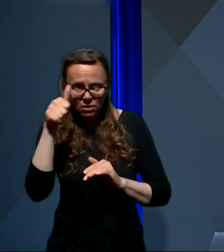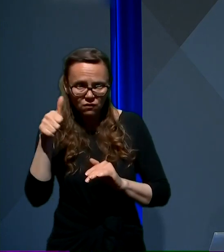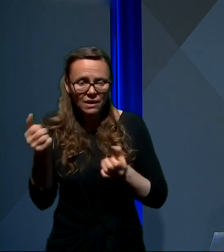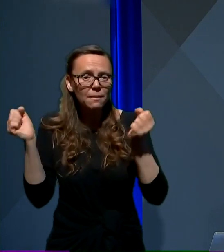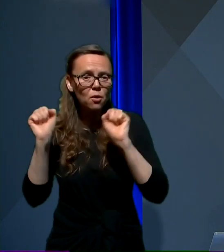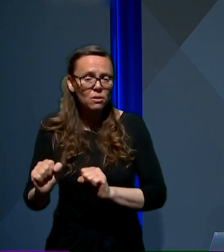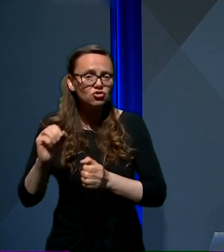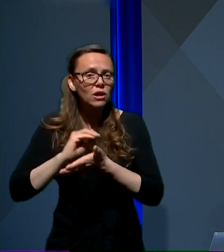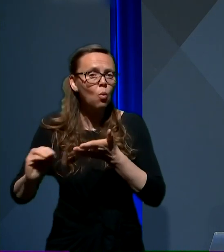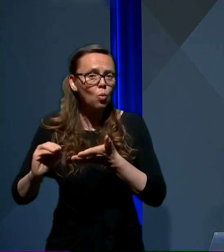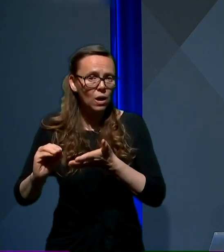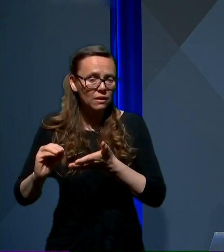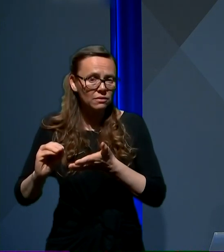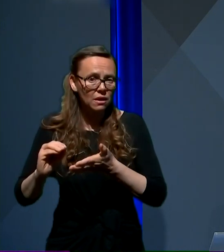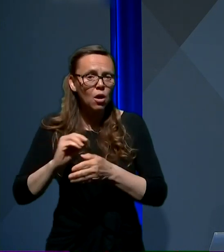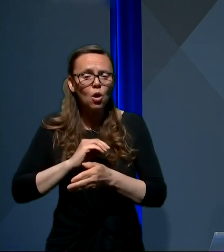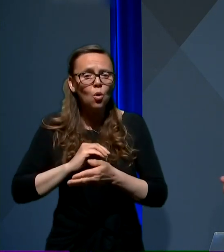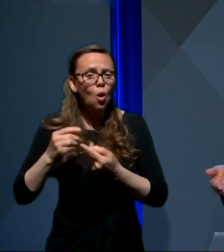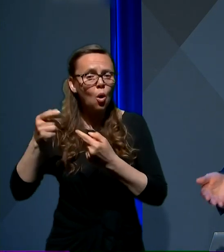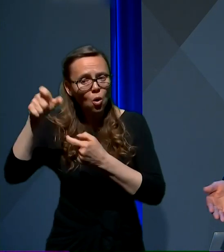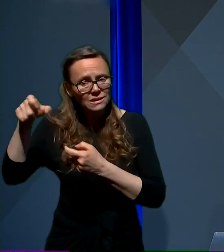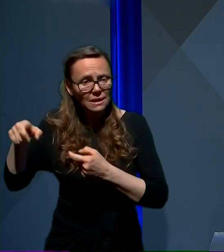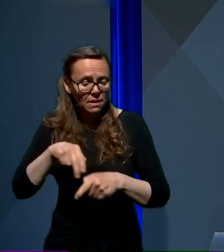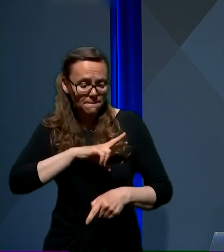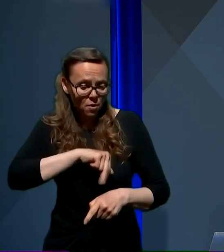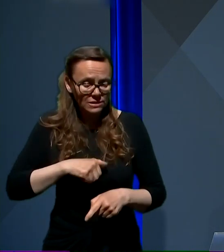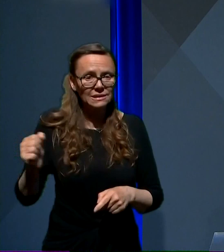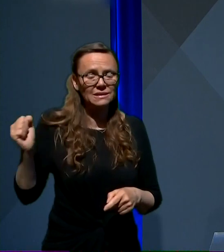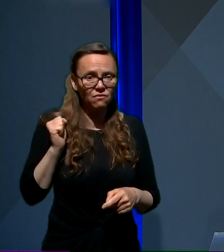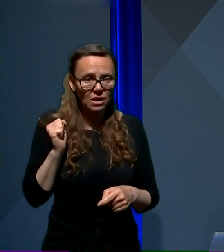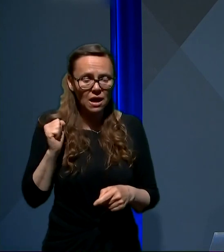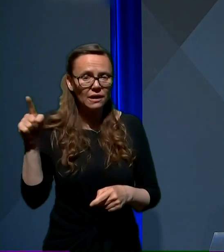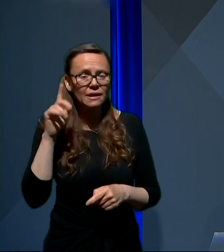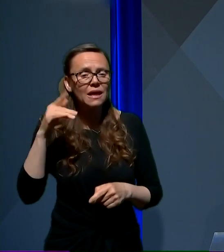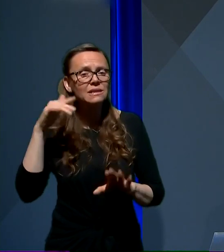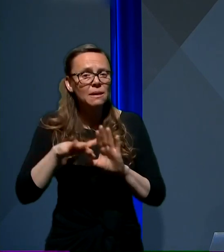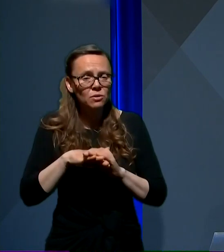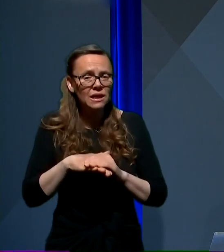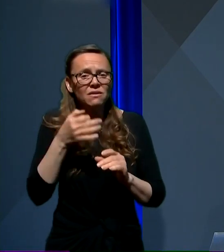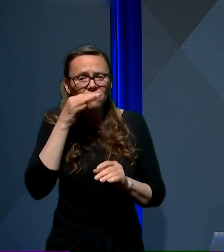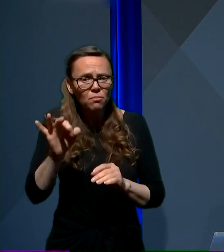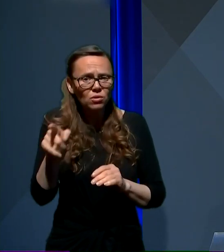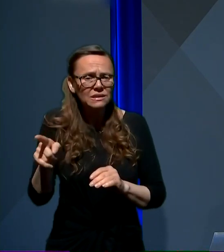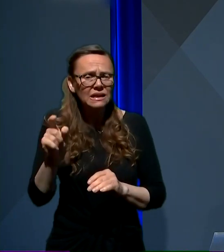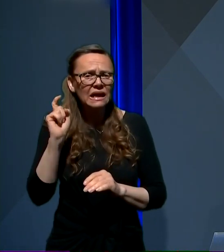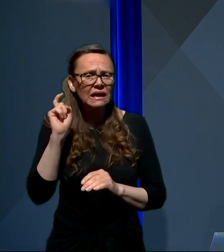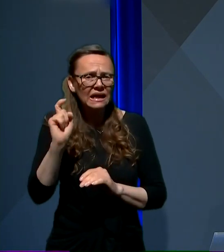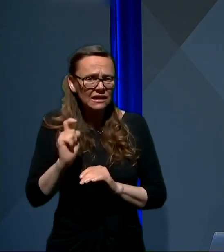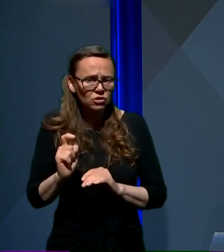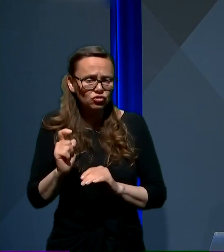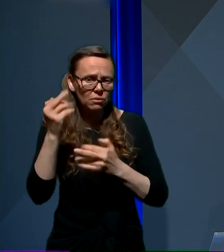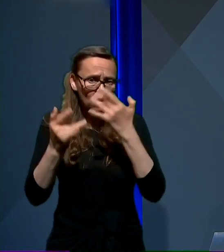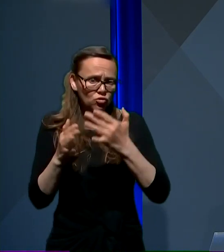pooblaščene uradne osebe. Gre za policiste, pravosodne policiste, vojake ter na zaposlene v bolj izpostavljenih proračunskih